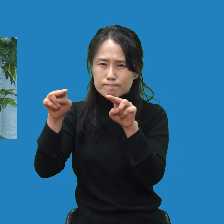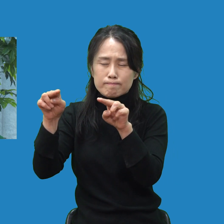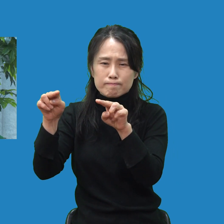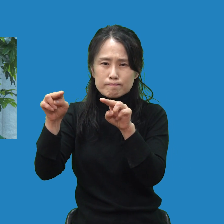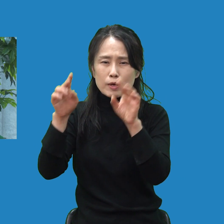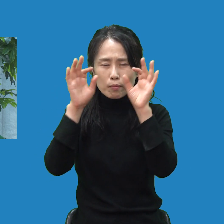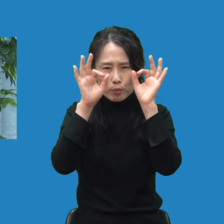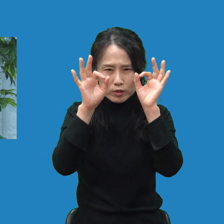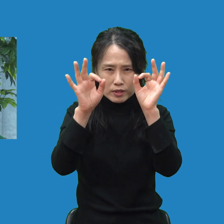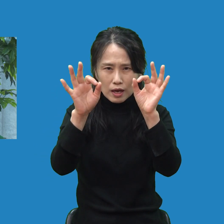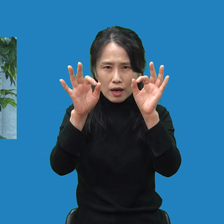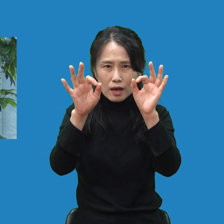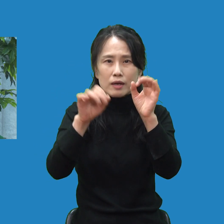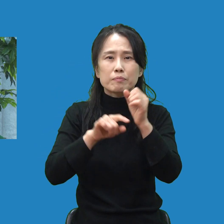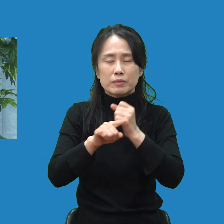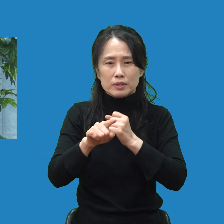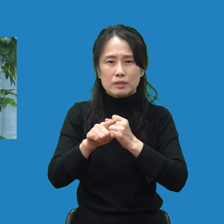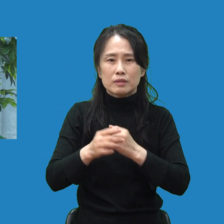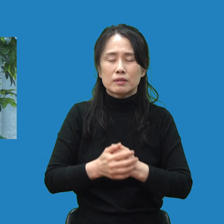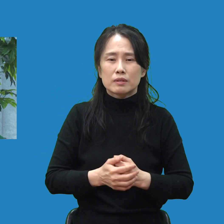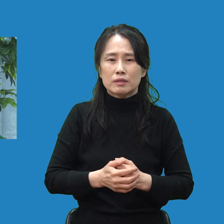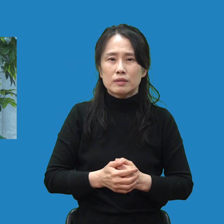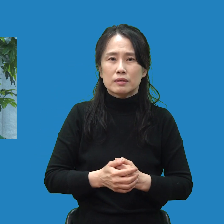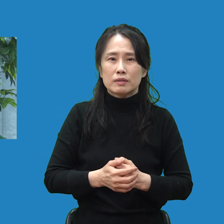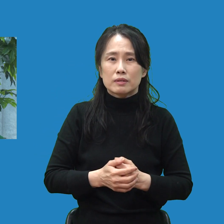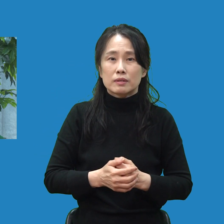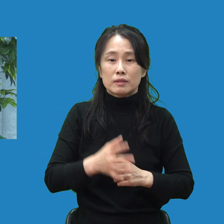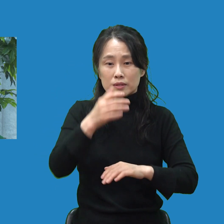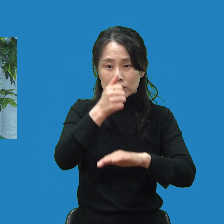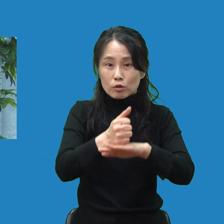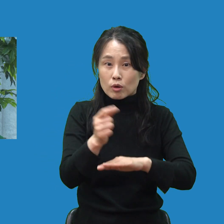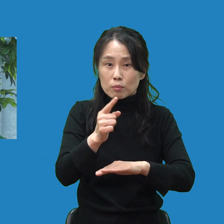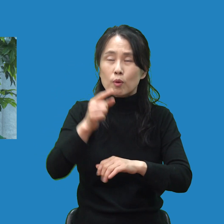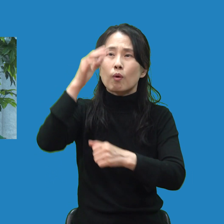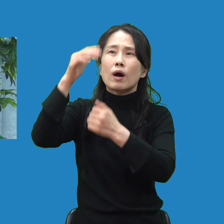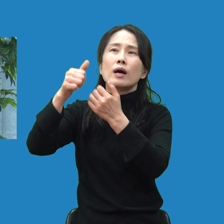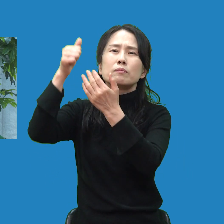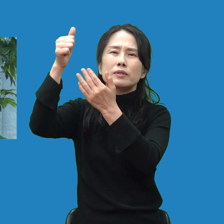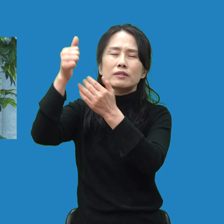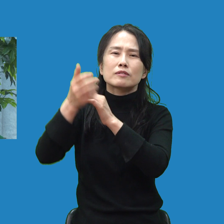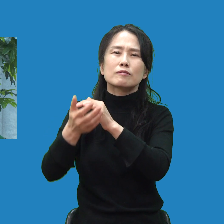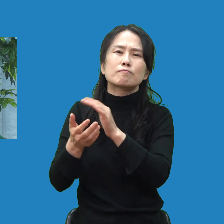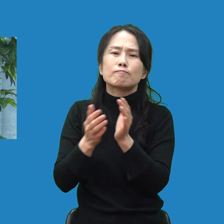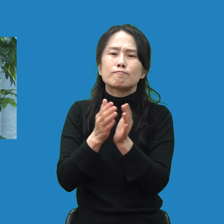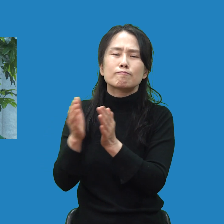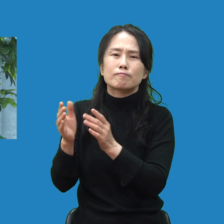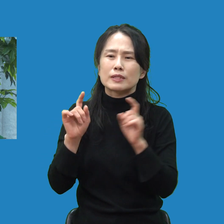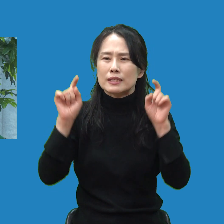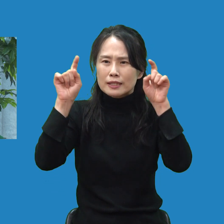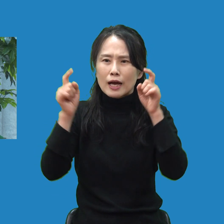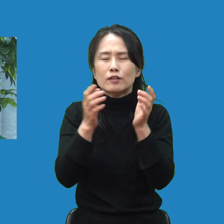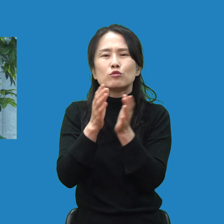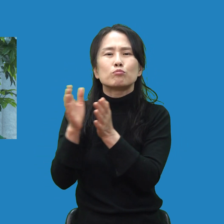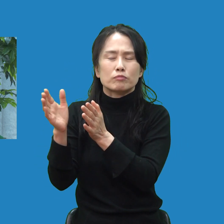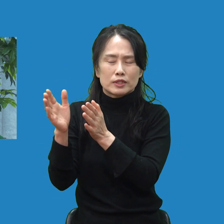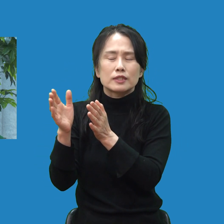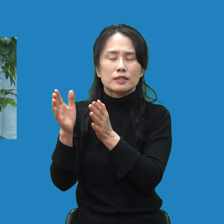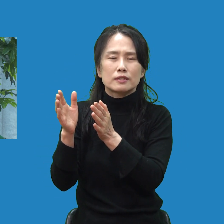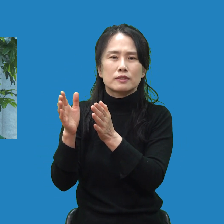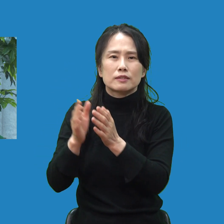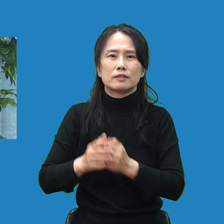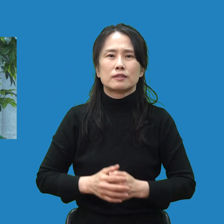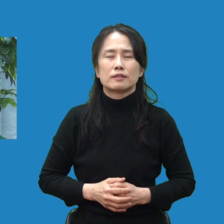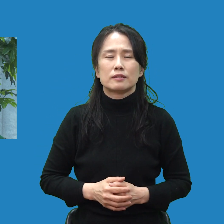하나님이 독자 이삭을 대신한 수풀에 걸린 양을 준비하시는 거죠.